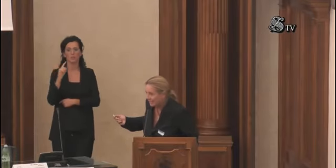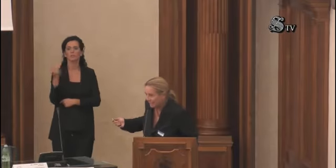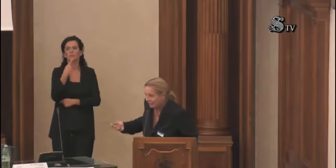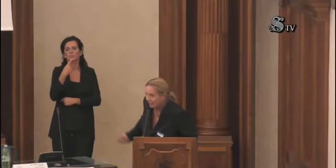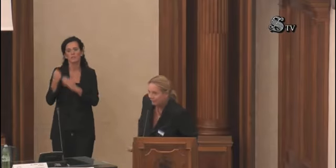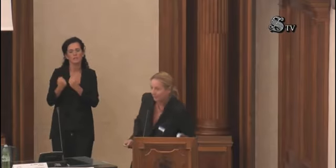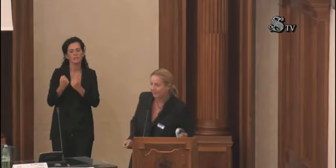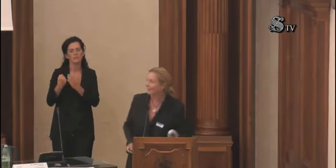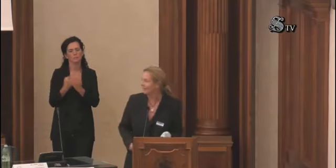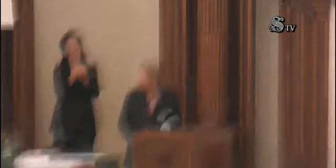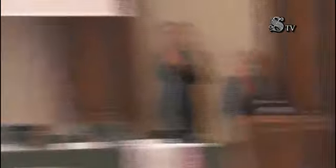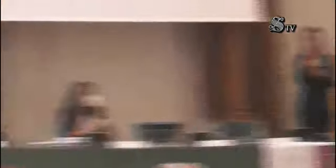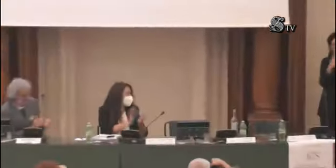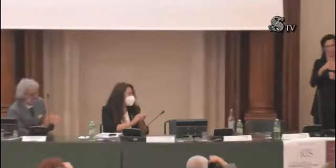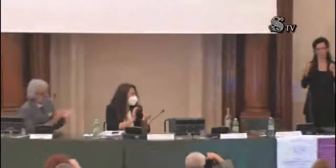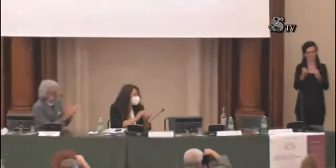questa iniziativa.